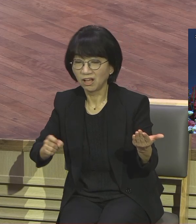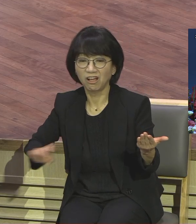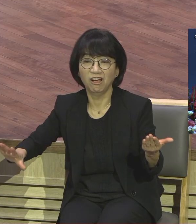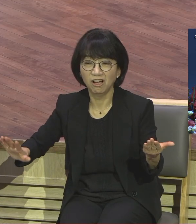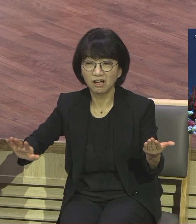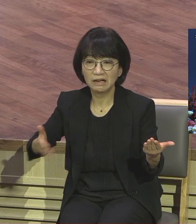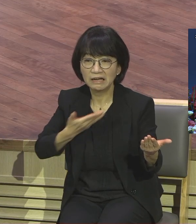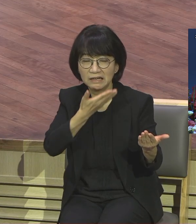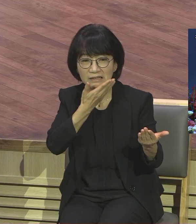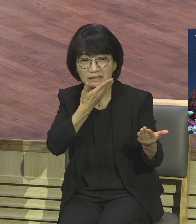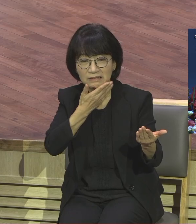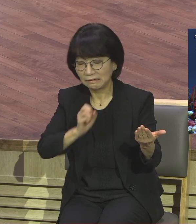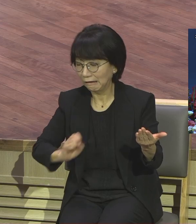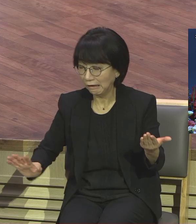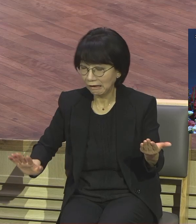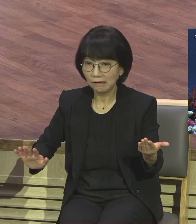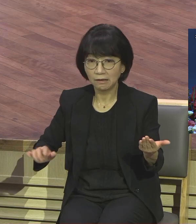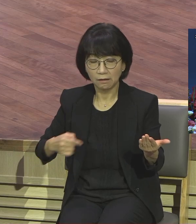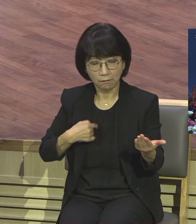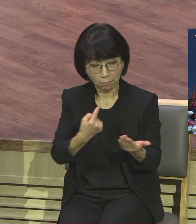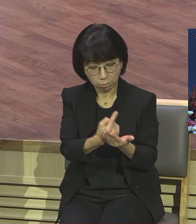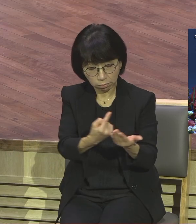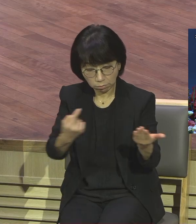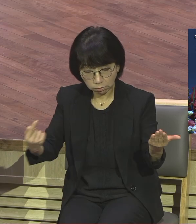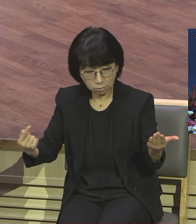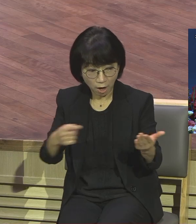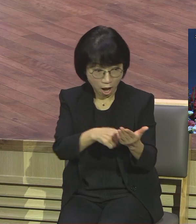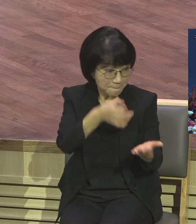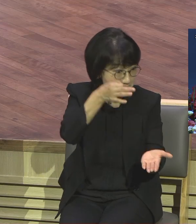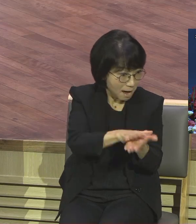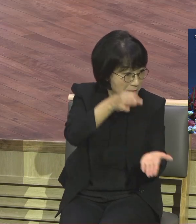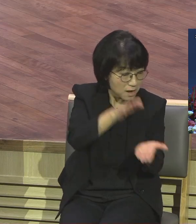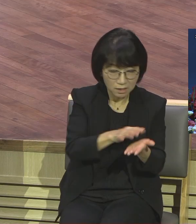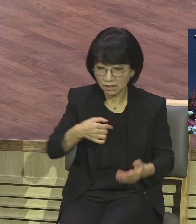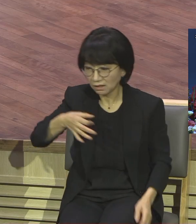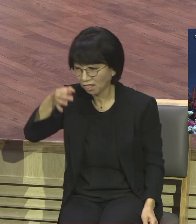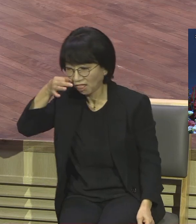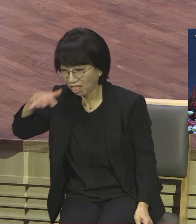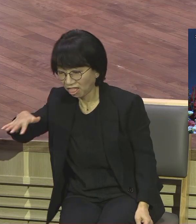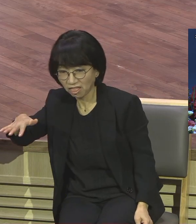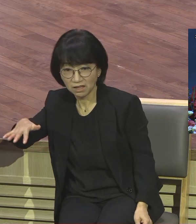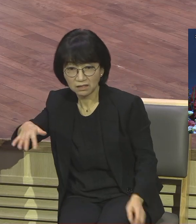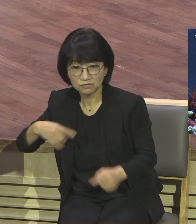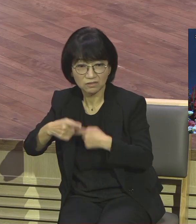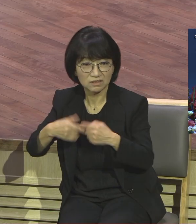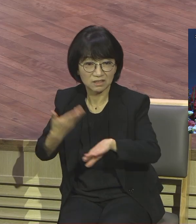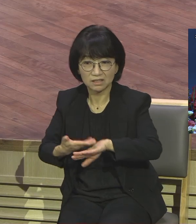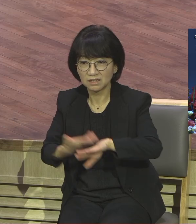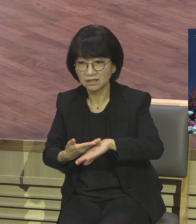시간표를 놓치게 되면요, 자기 혼자 이상한 소리예요. 이상한 소리 하면서 이상한 소리인지도 몰라.